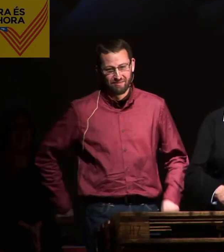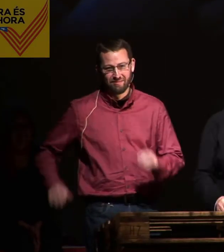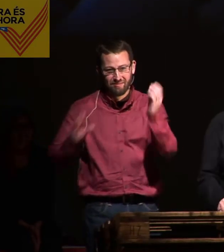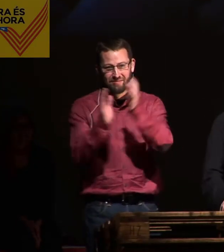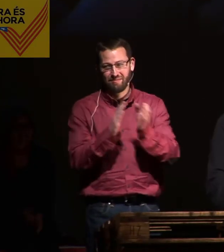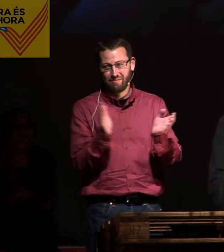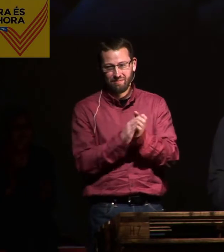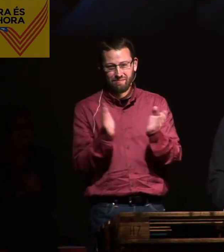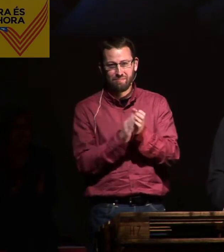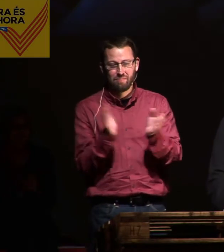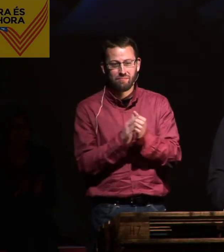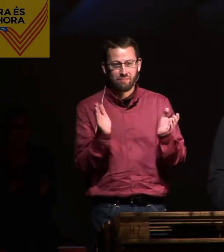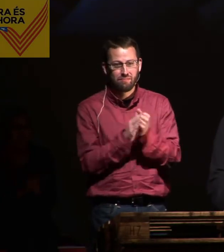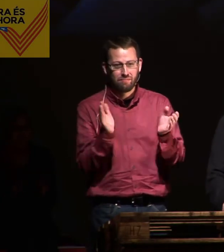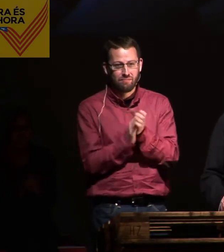de rebaixes,